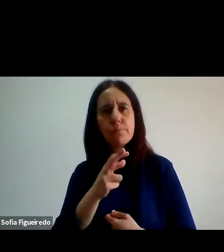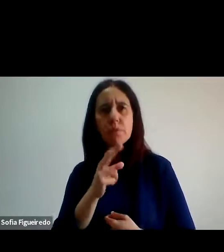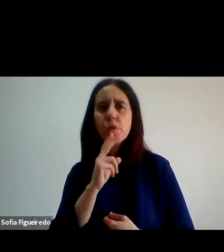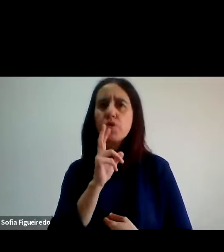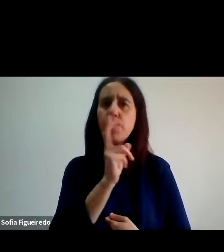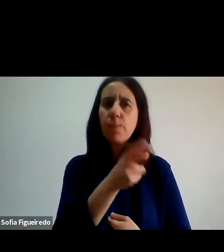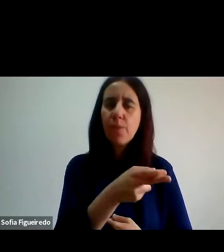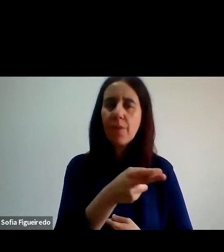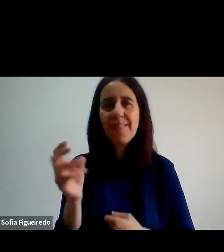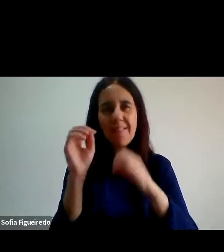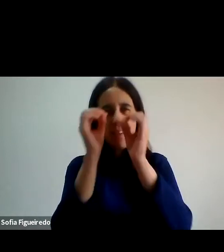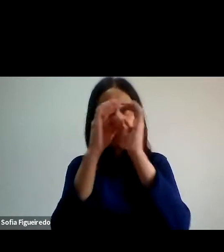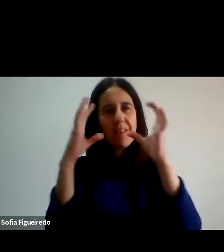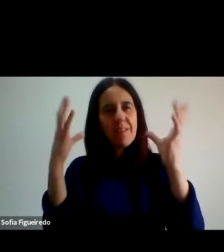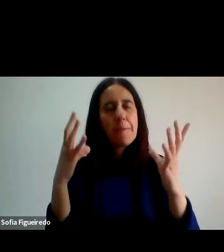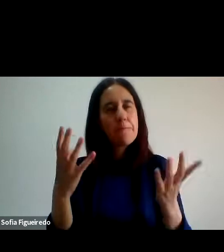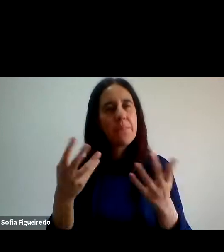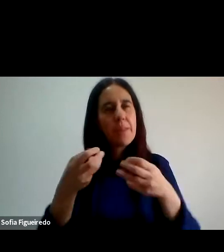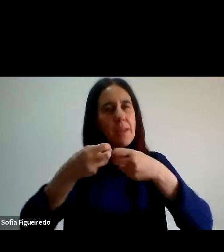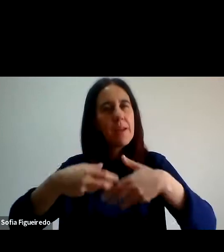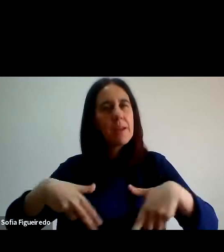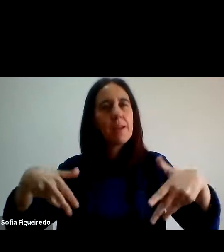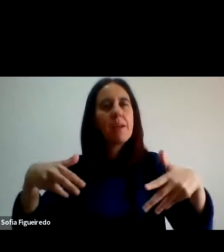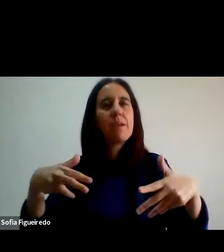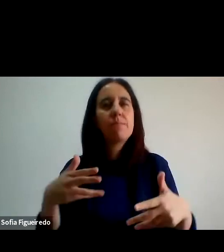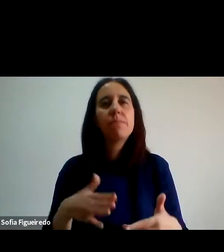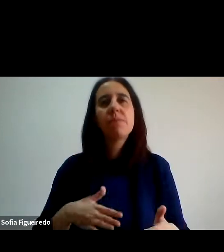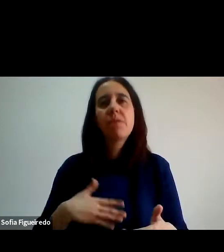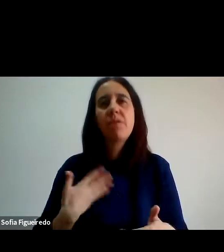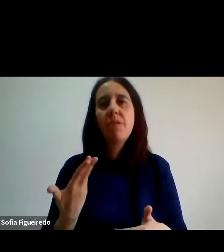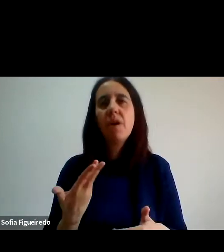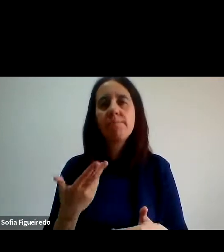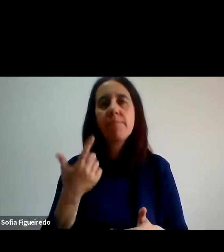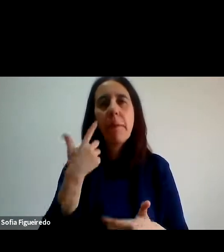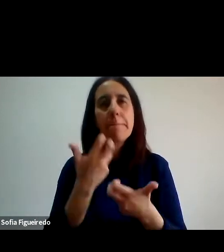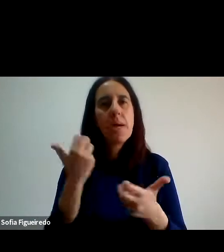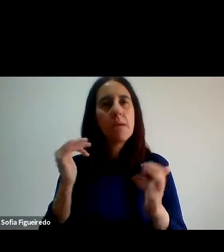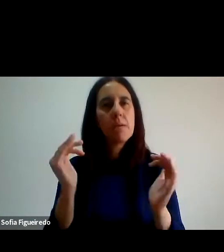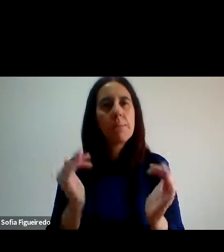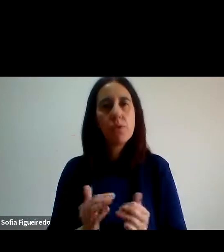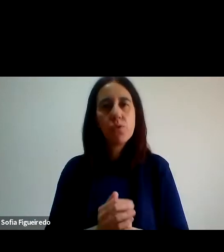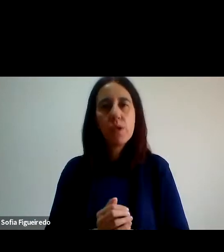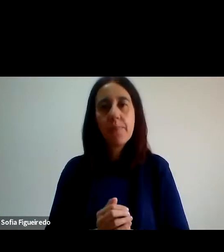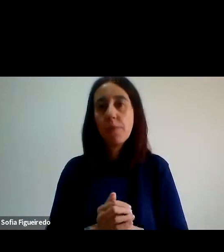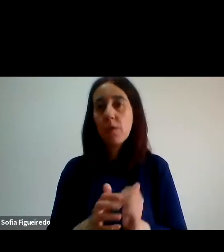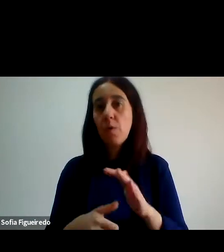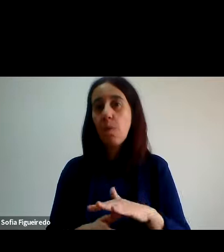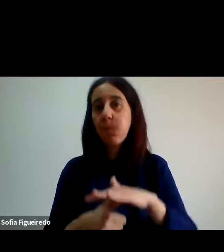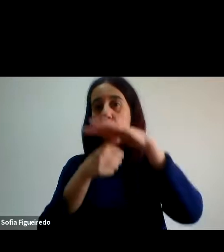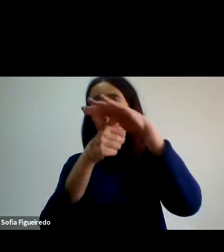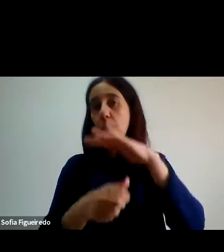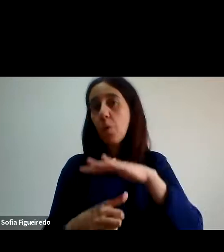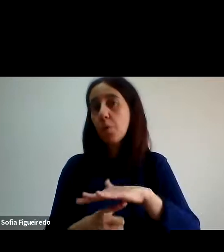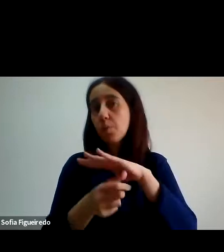daí eu falar esta questão da tal hierarquia, muitas vezes, cada vez hoje em dia é menos relevante, é do topo ou não topo. De